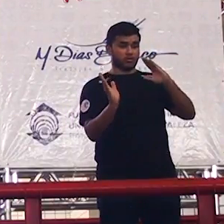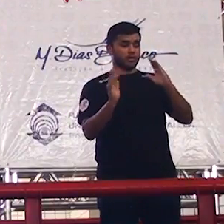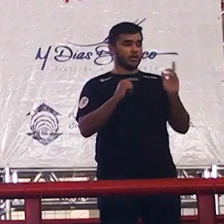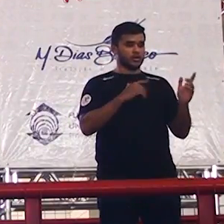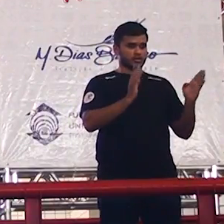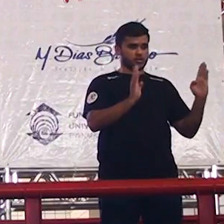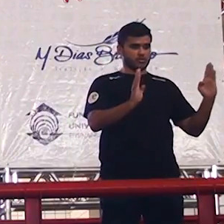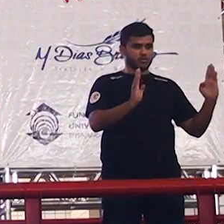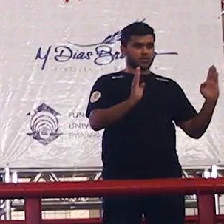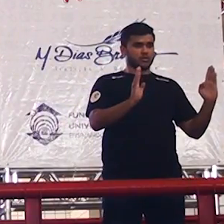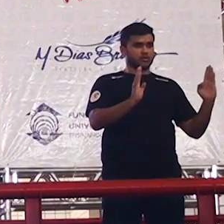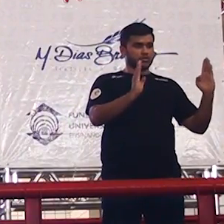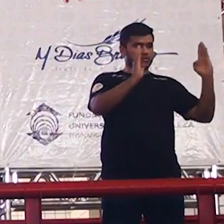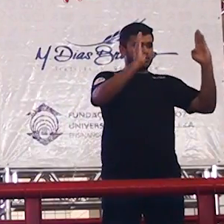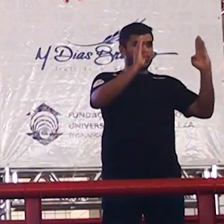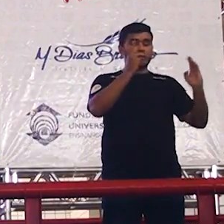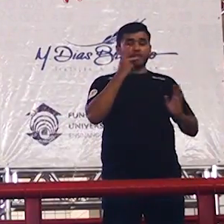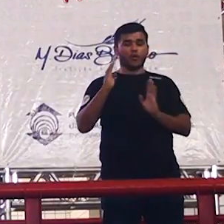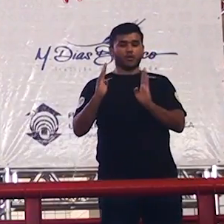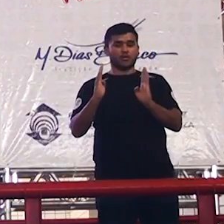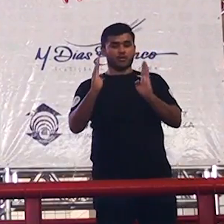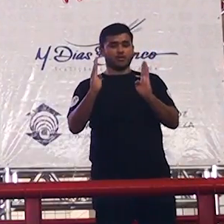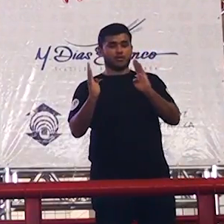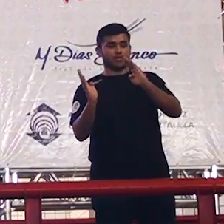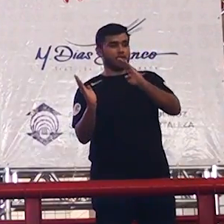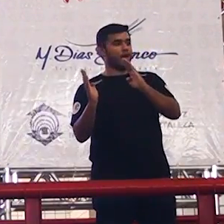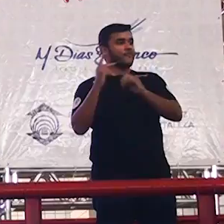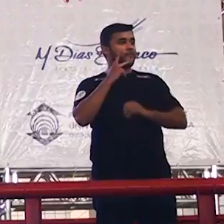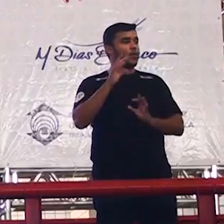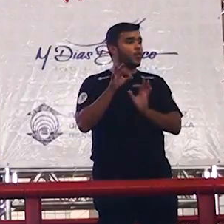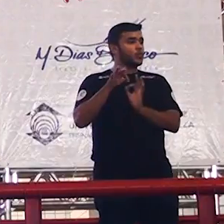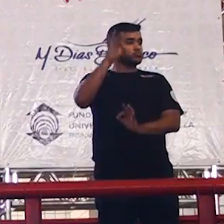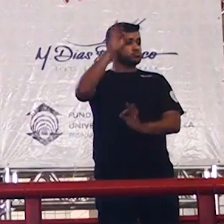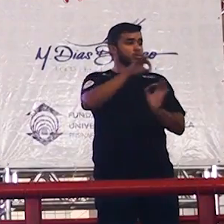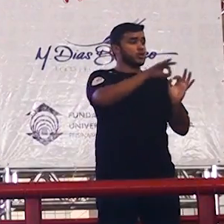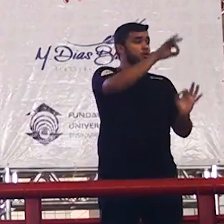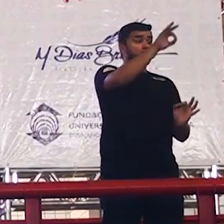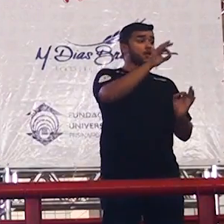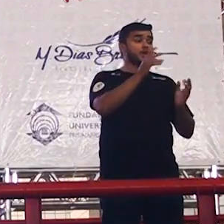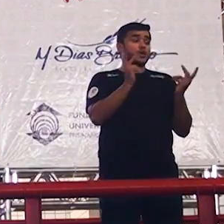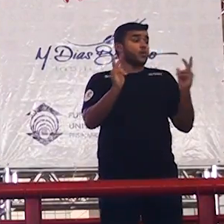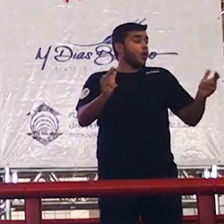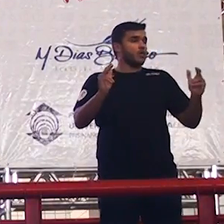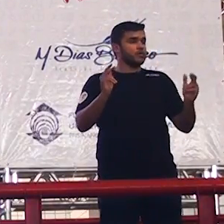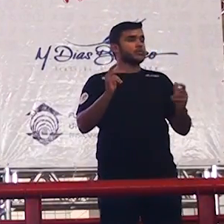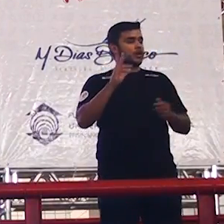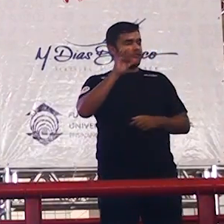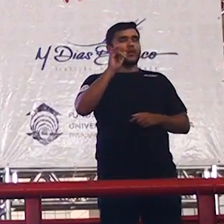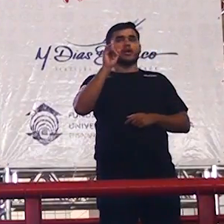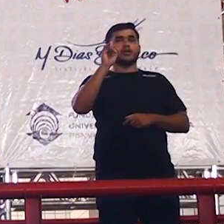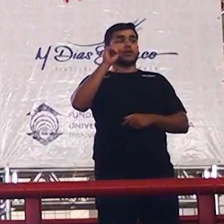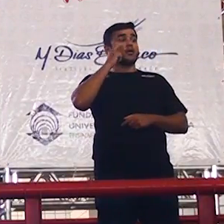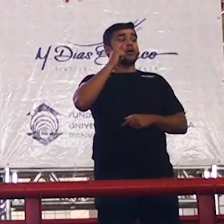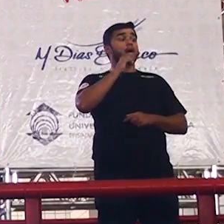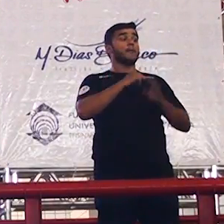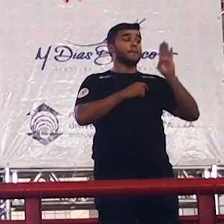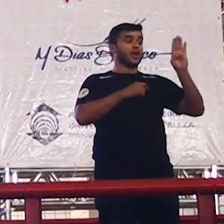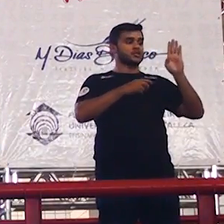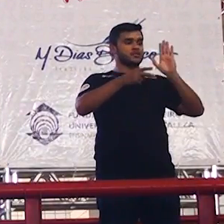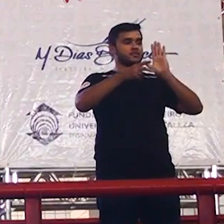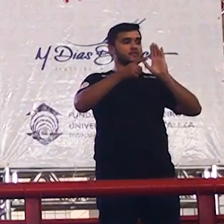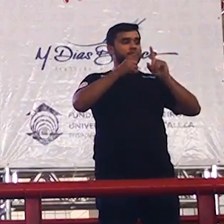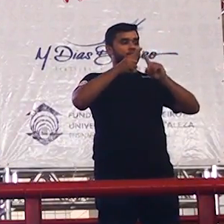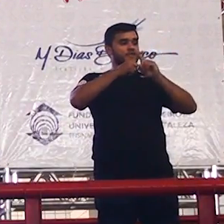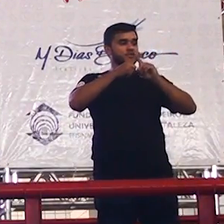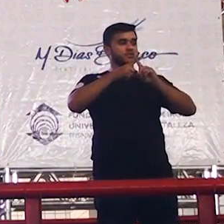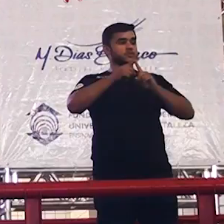área, tanto do retângulo quanto do paralelogramo, são as mesmas. Base vezes altura. E aí fica